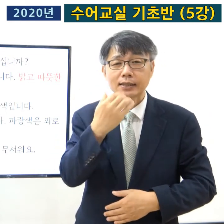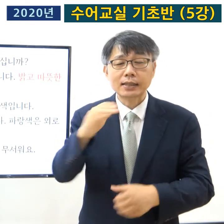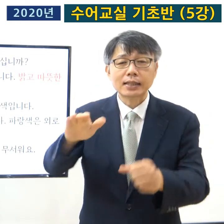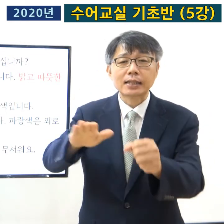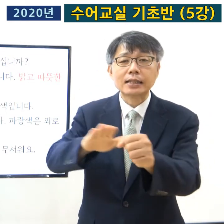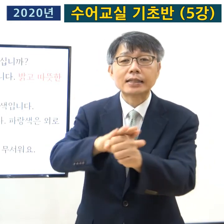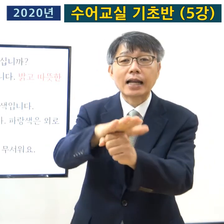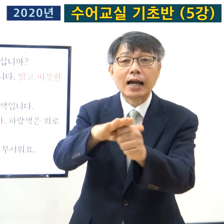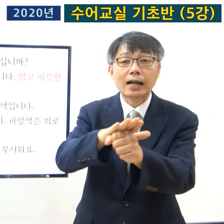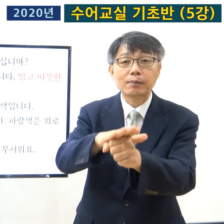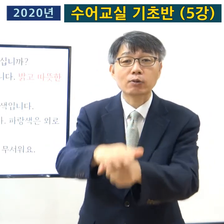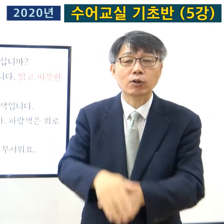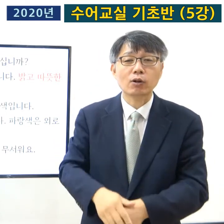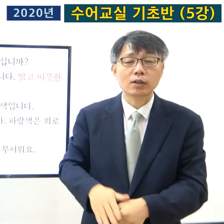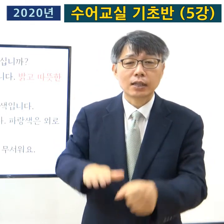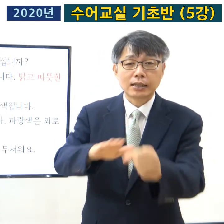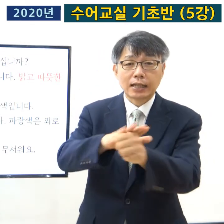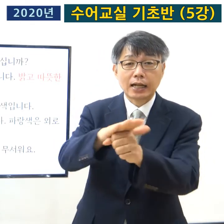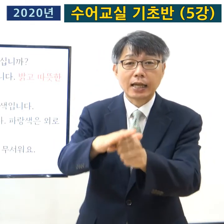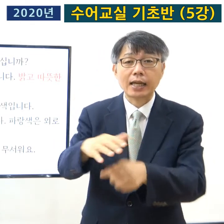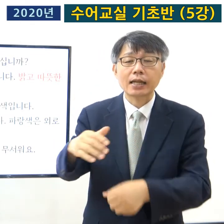빨간색은 사랑 배웠죠? 사랑의